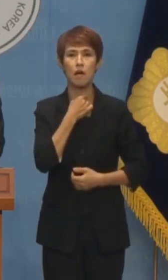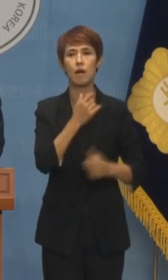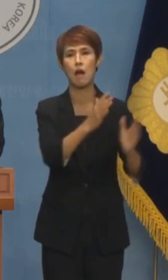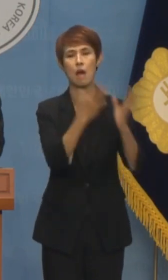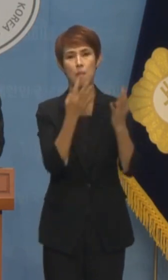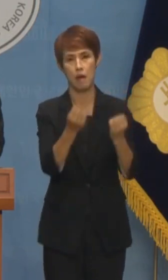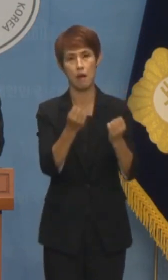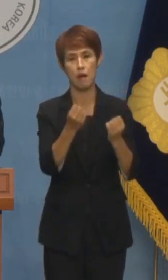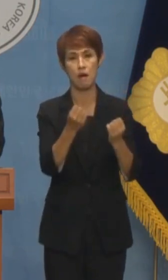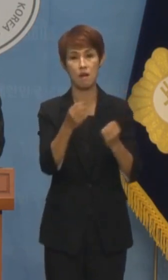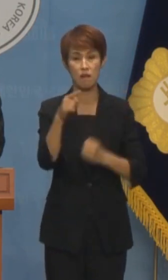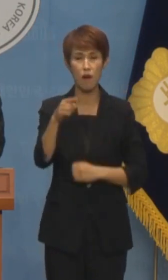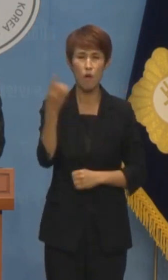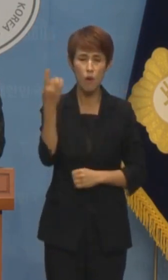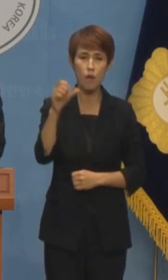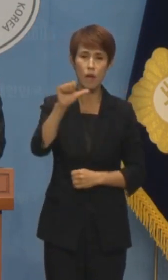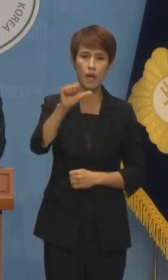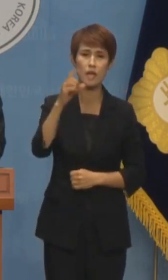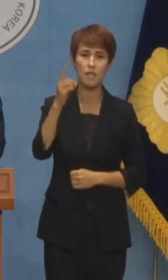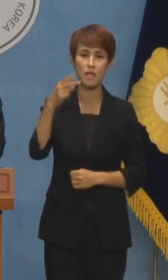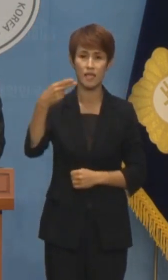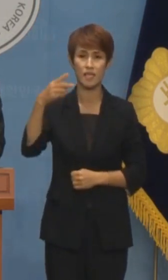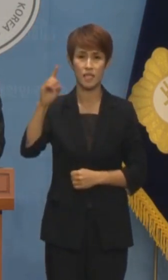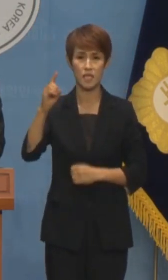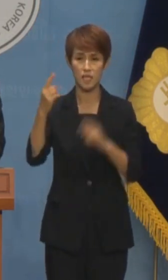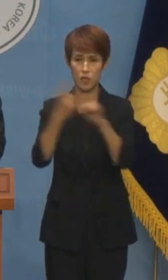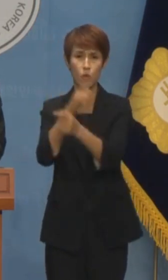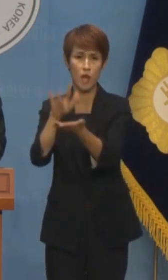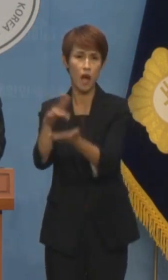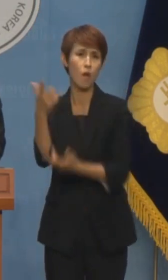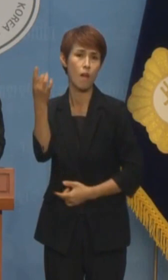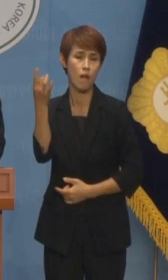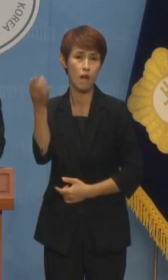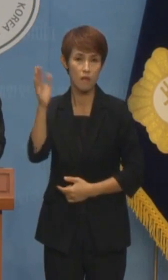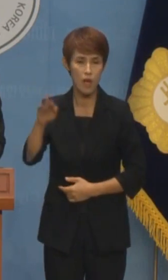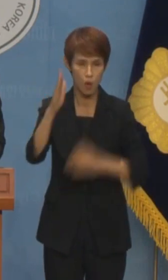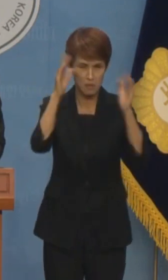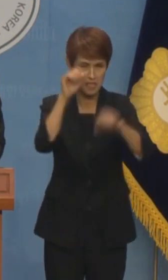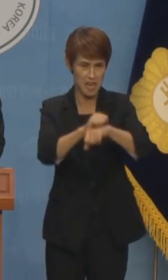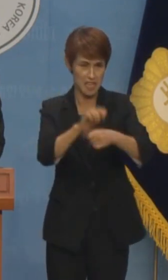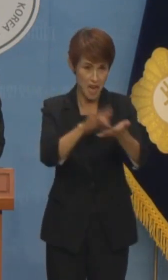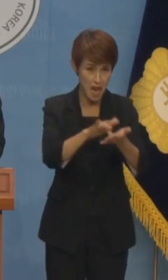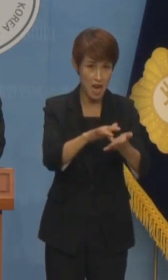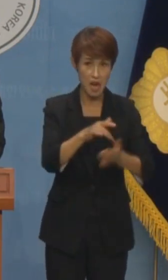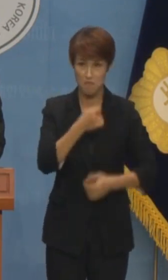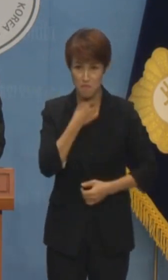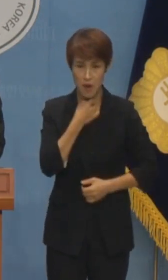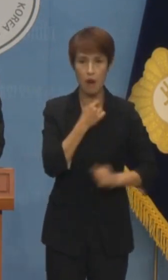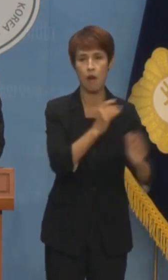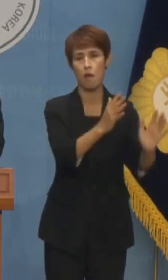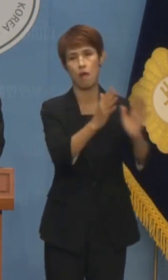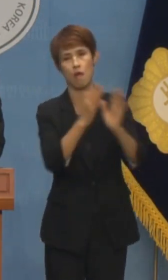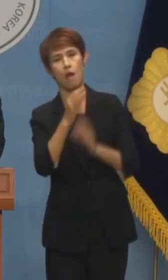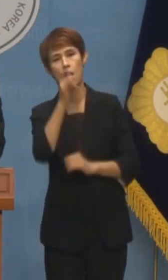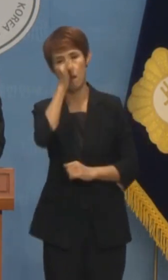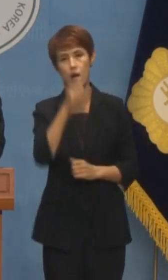ADHD 치료제를 오남용하게 된 것으로 보입니다. ADHD 치료제를